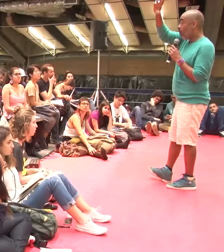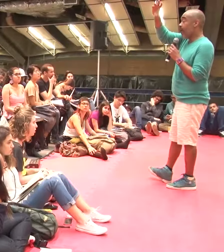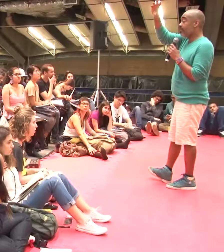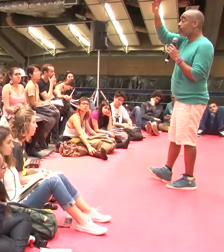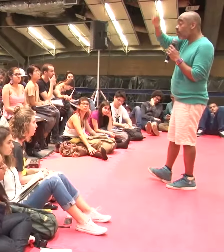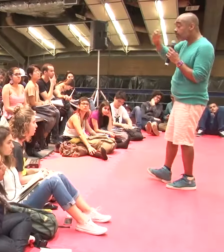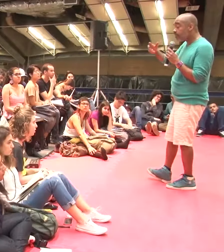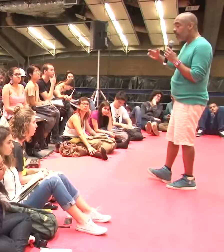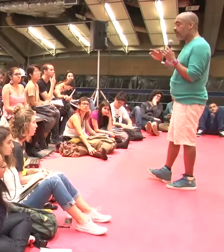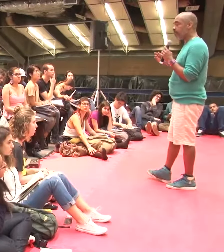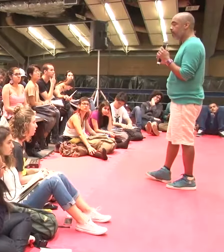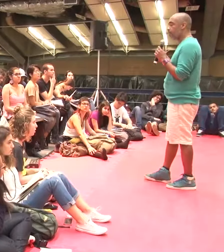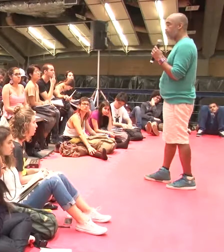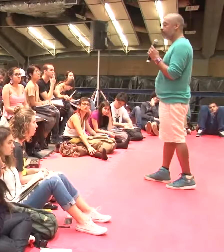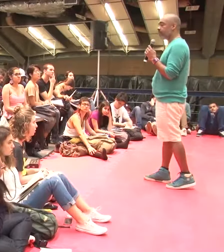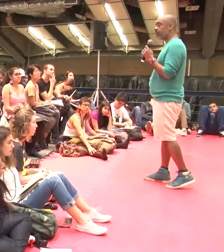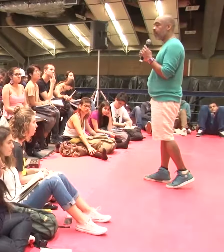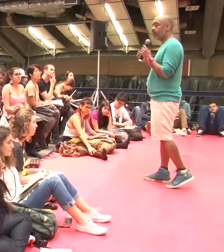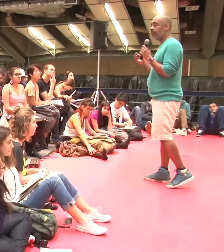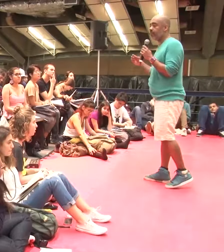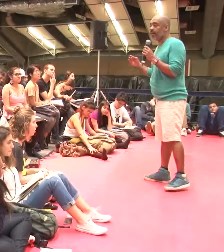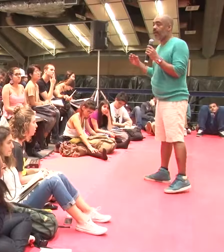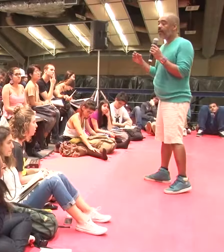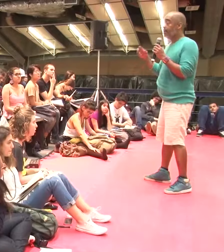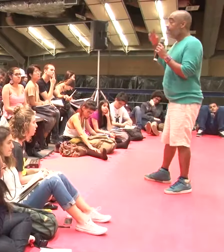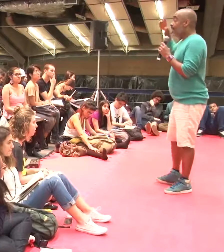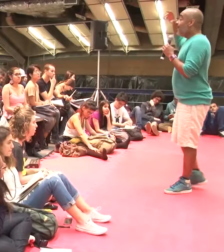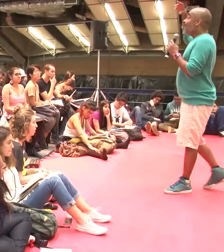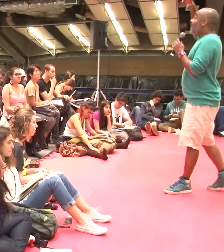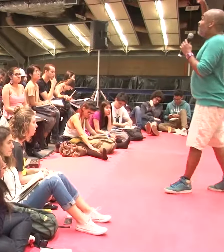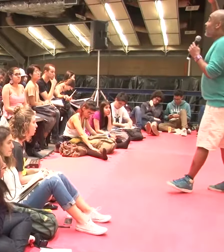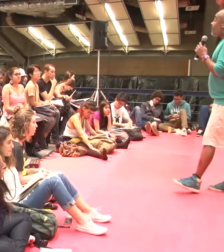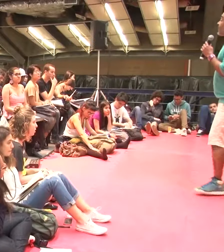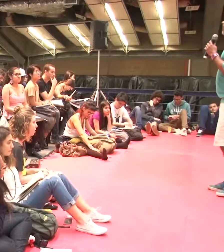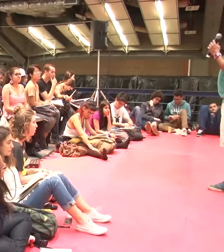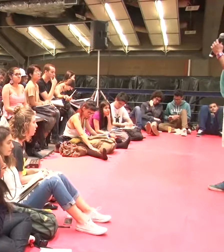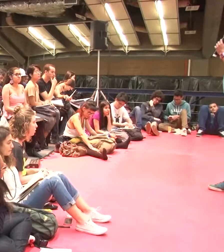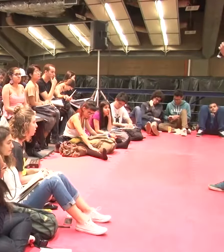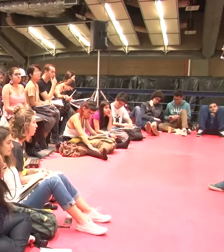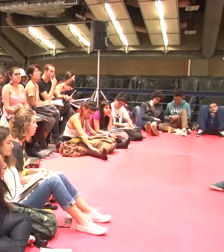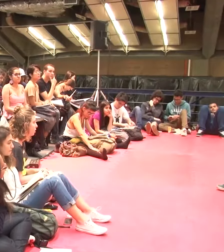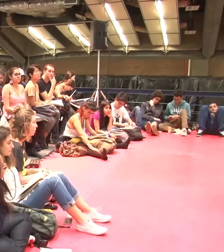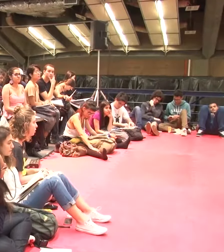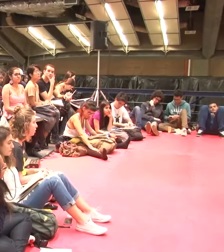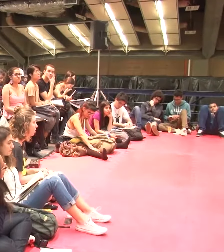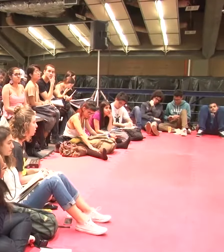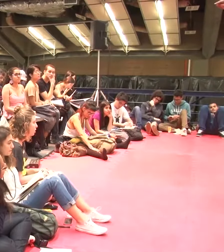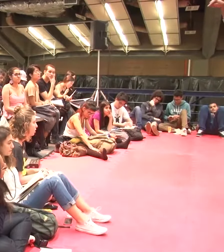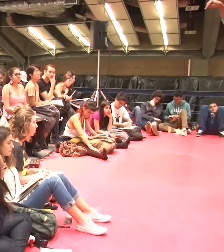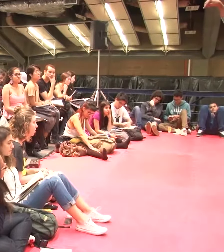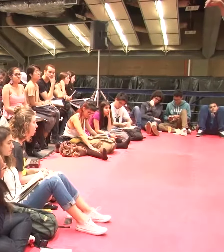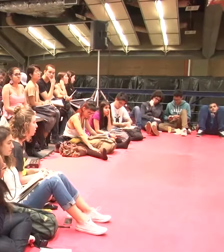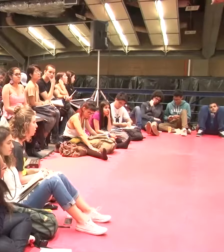né? Ou melhor dizendo, construções, é essa palavra que eu prefiro usar, metáforas maiores. E o